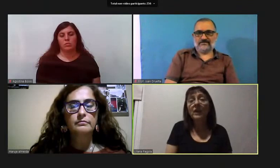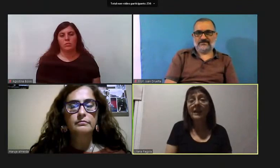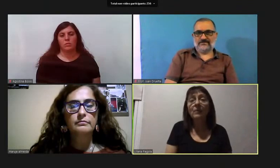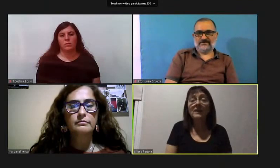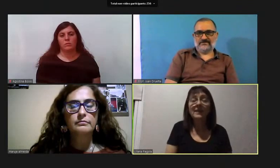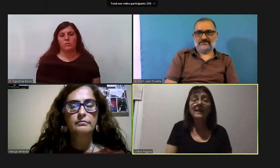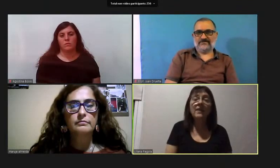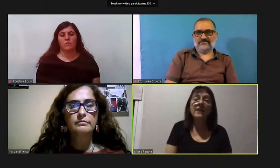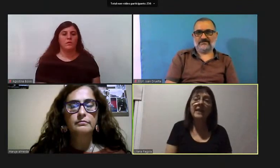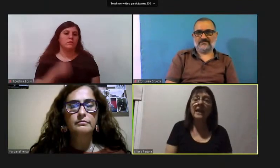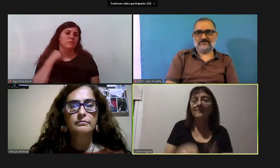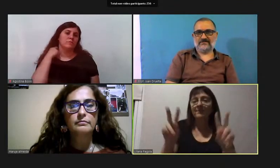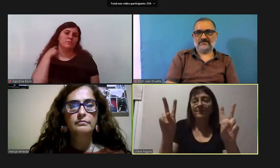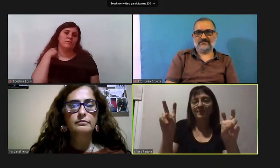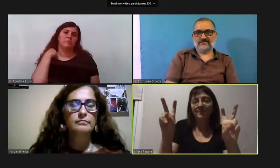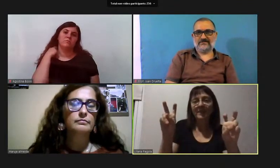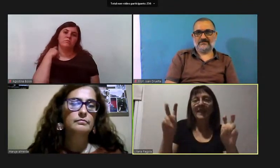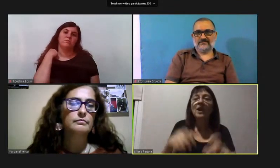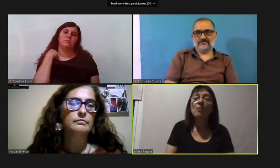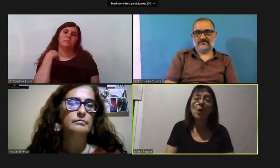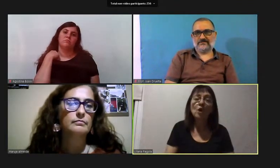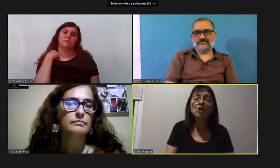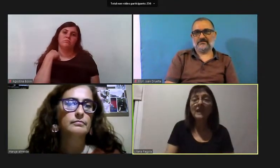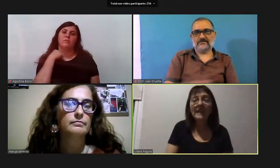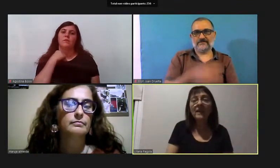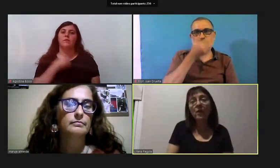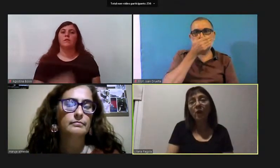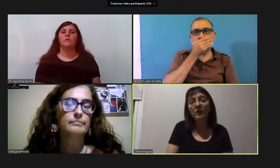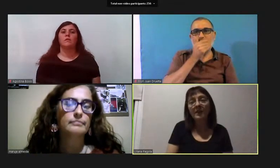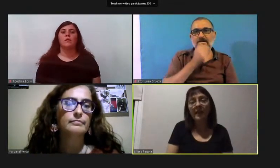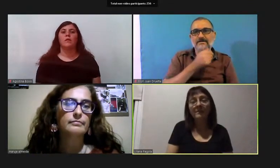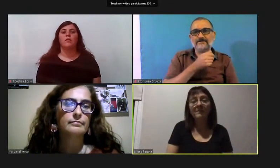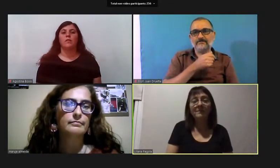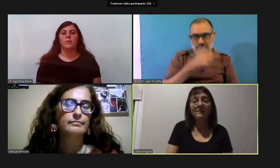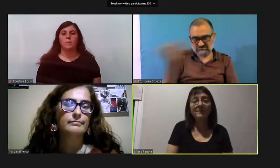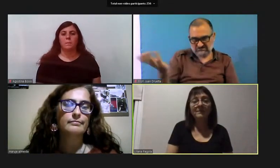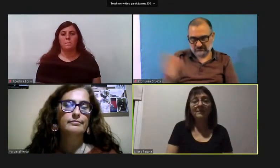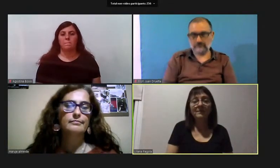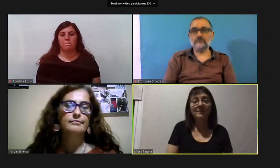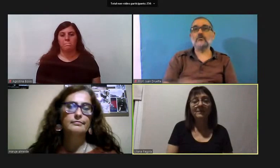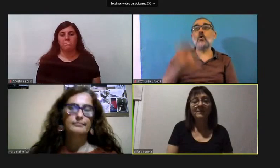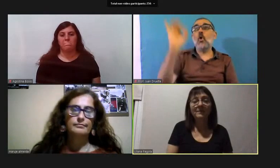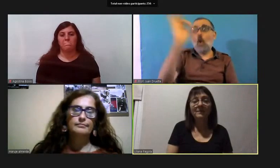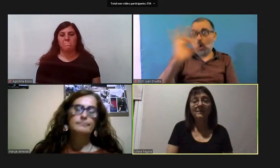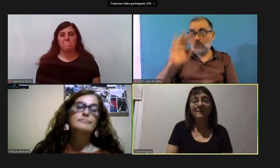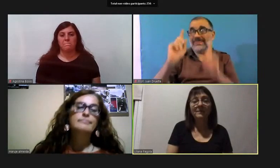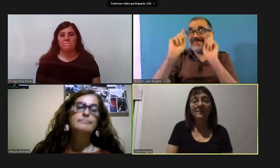yo en lengua de señas diría, vos ir dónde.